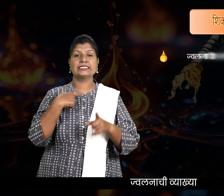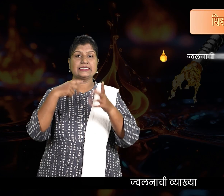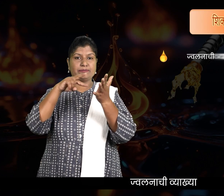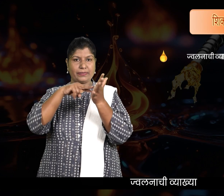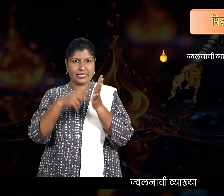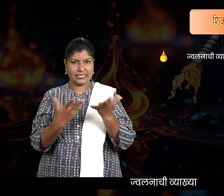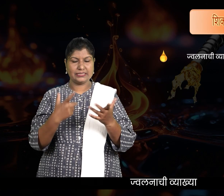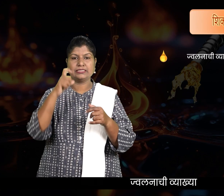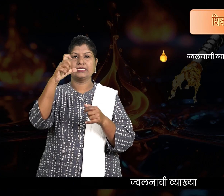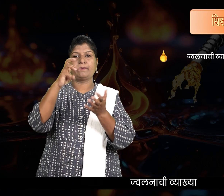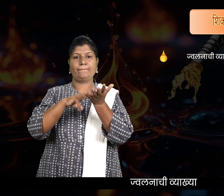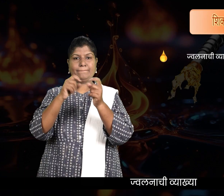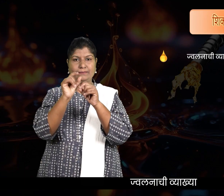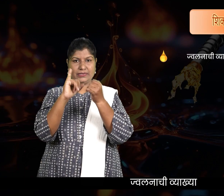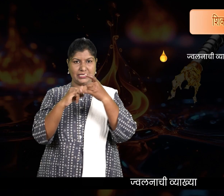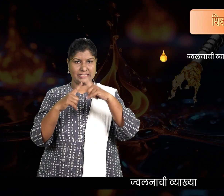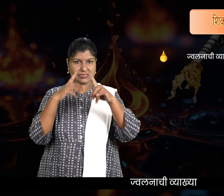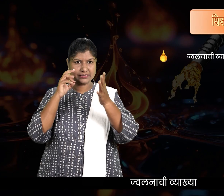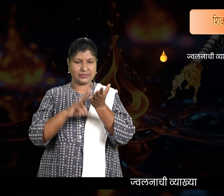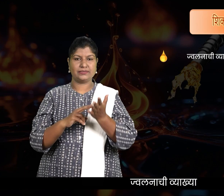ज्वलनाची व्याख्या.